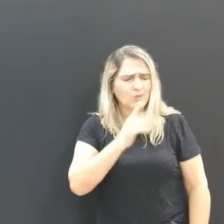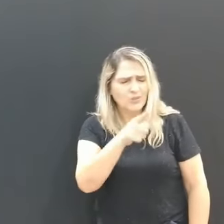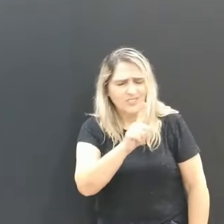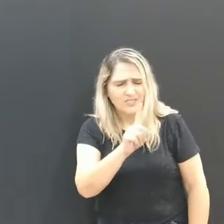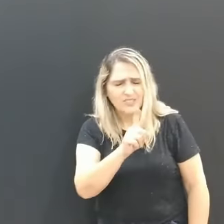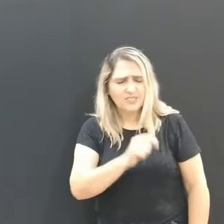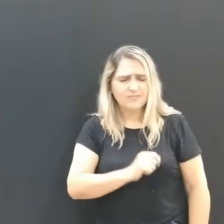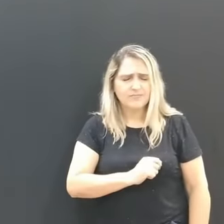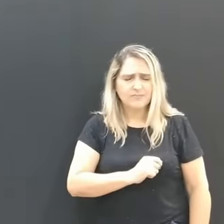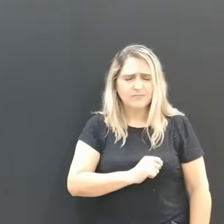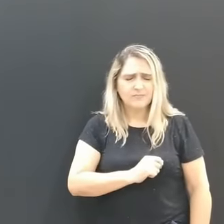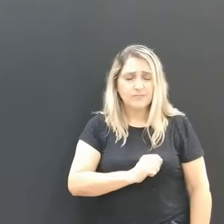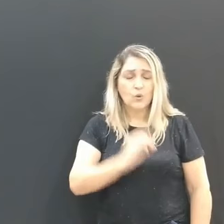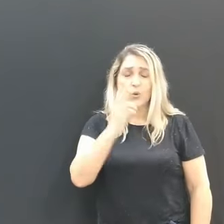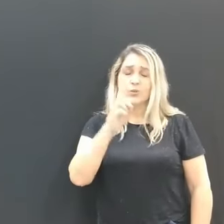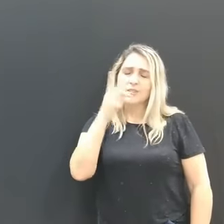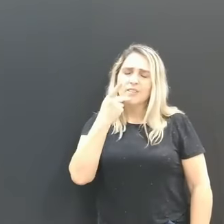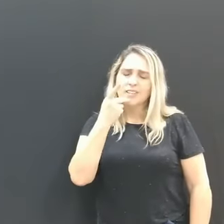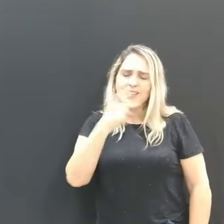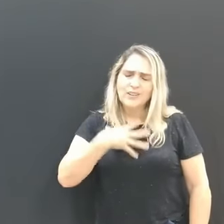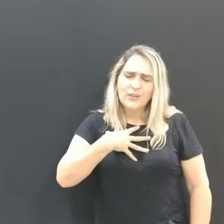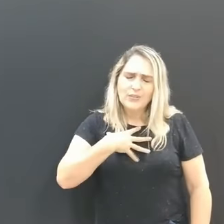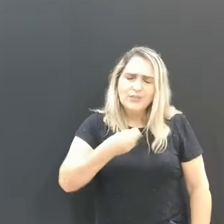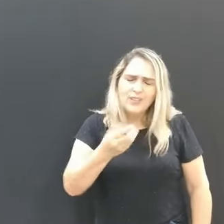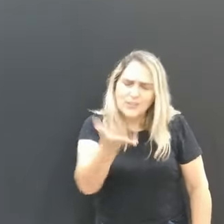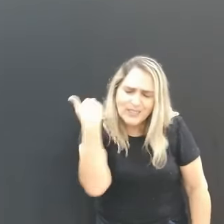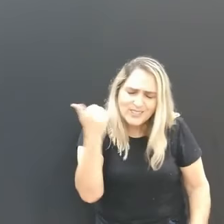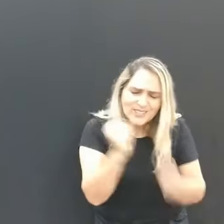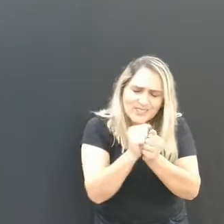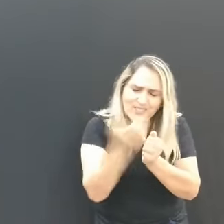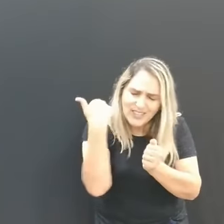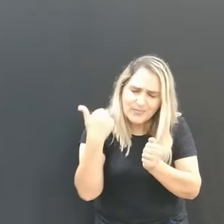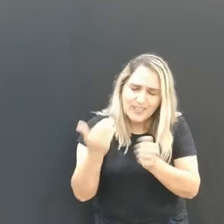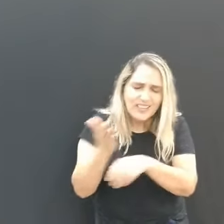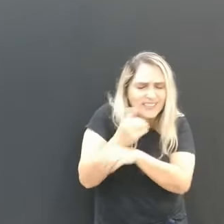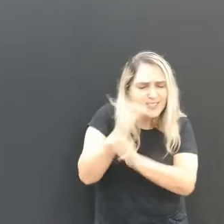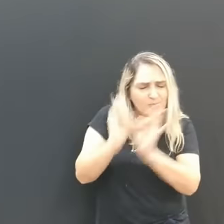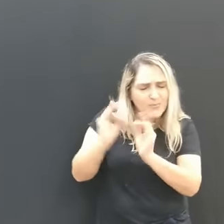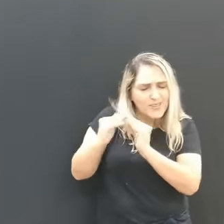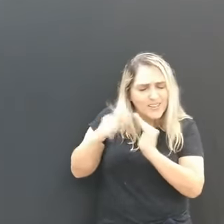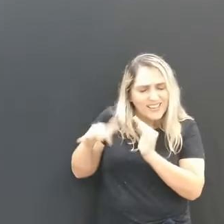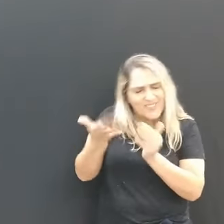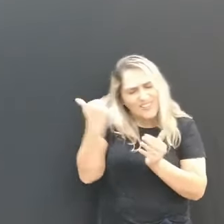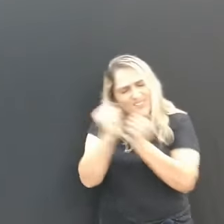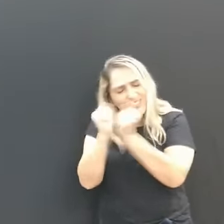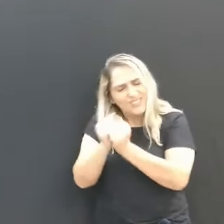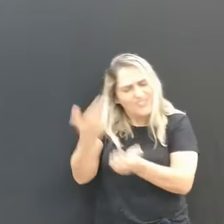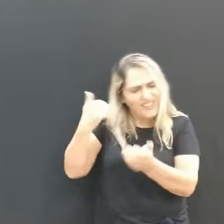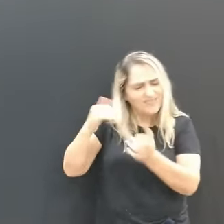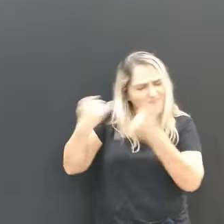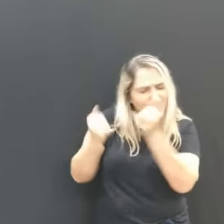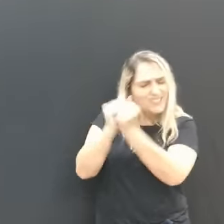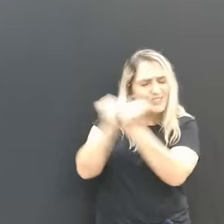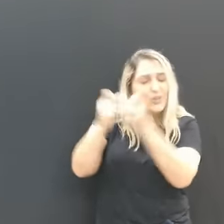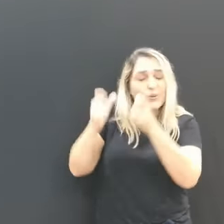sermos conhecidos por Ti, que possamos ser chamados por Ti. Vem junto comigo, meu filho, para um lugar que eu já preparei